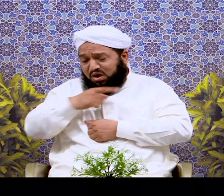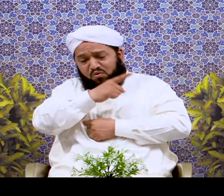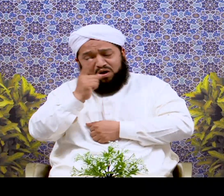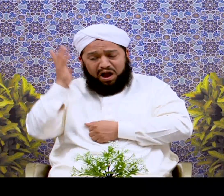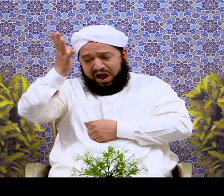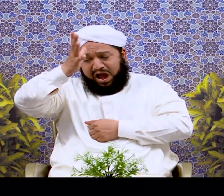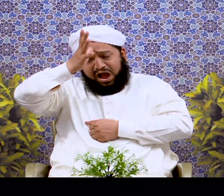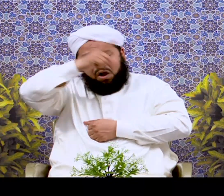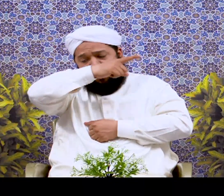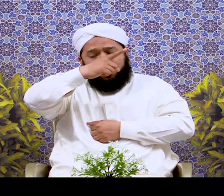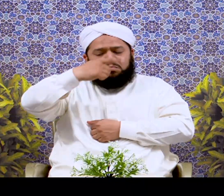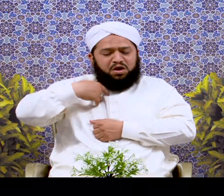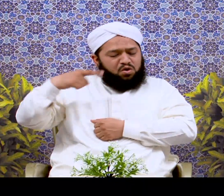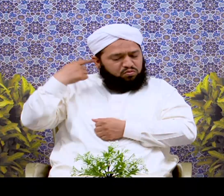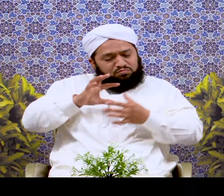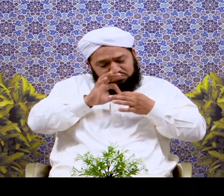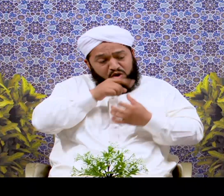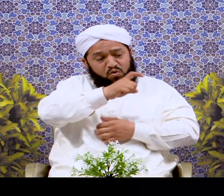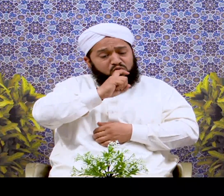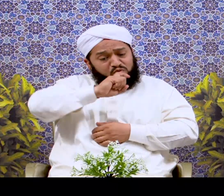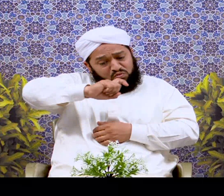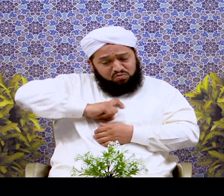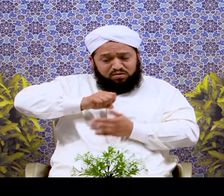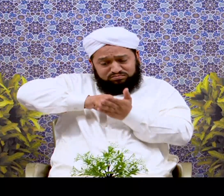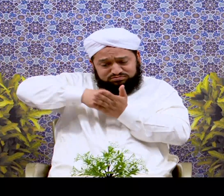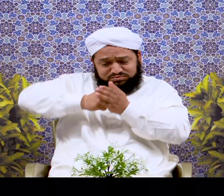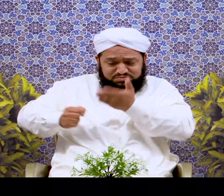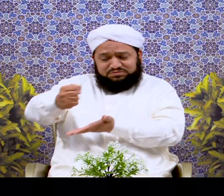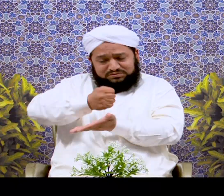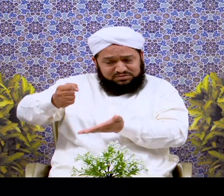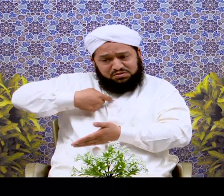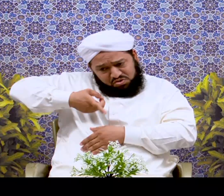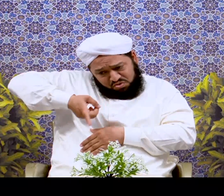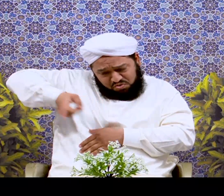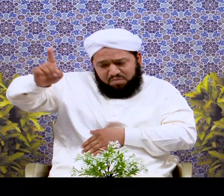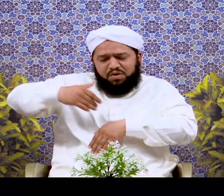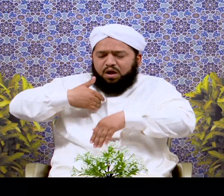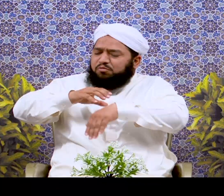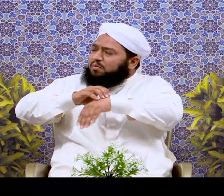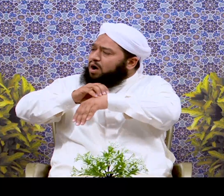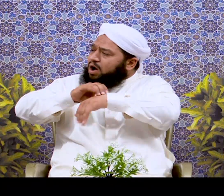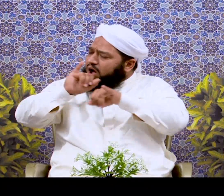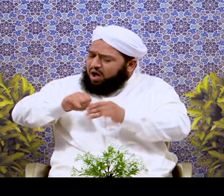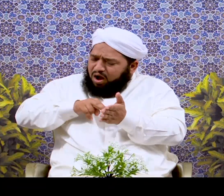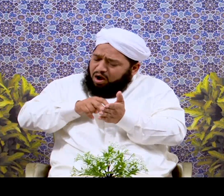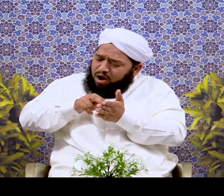ہوئے بولی، میں فلاں غیر مسلم کی کنیز ہوں، میرے مالک نے مجھے چکی پر آٹا پسوانے بھیجا، میں بیمار